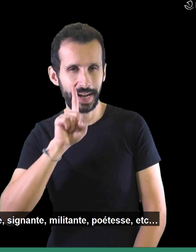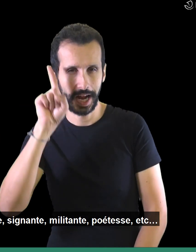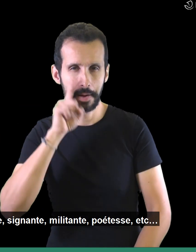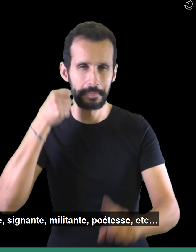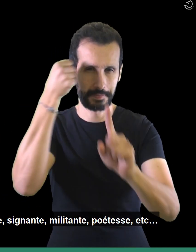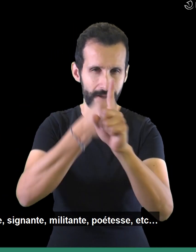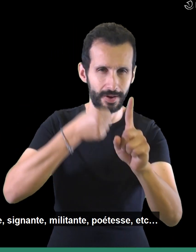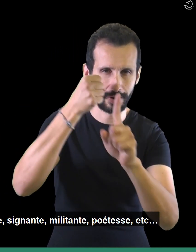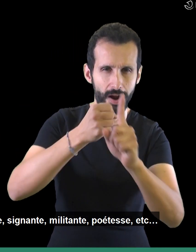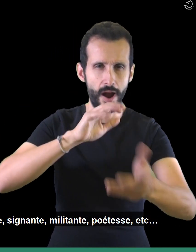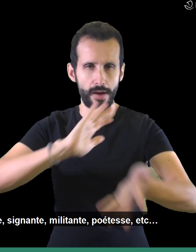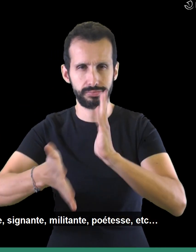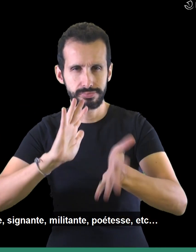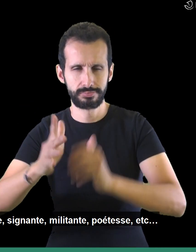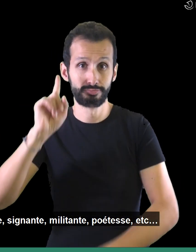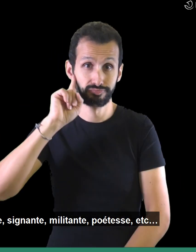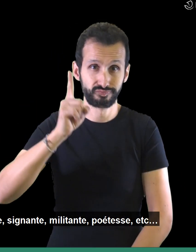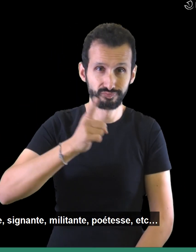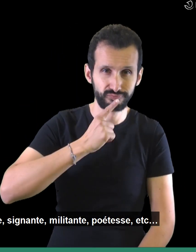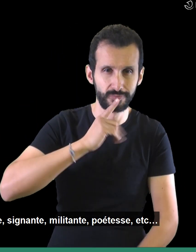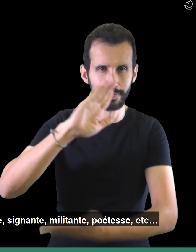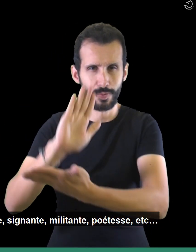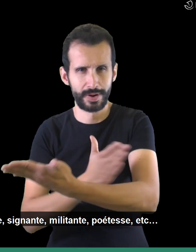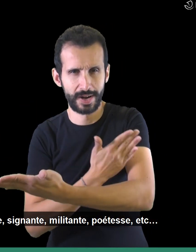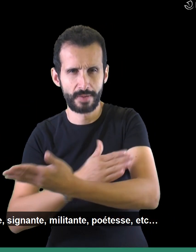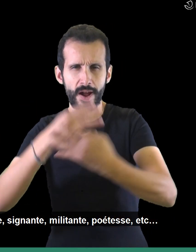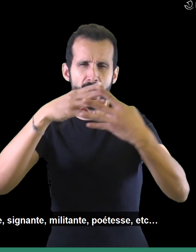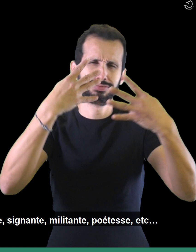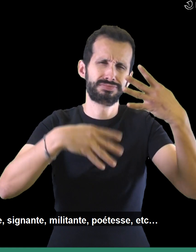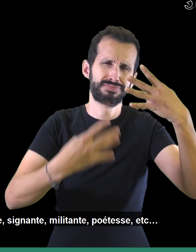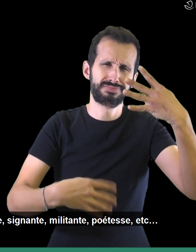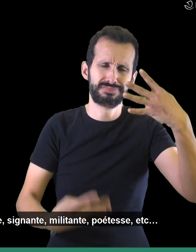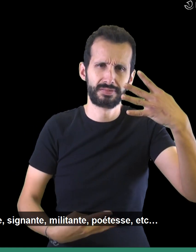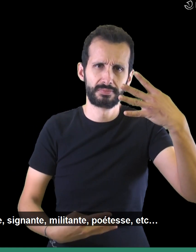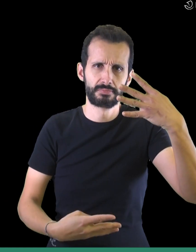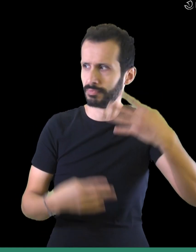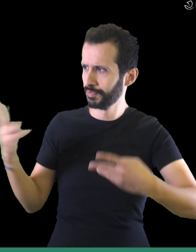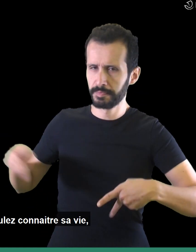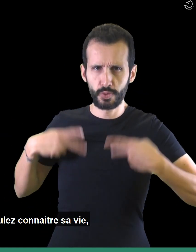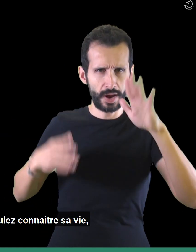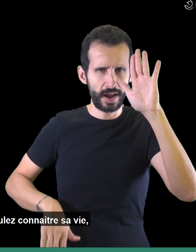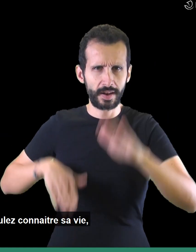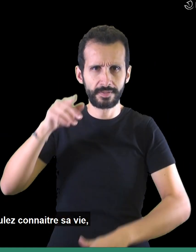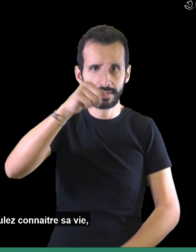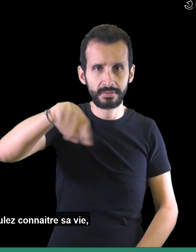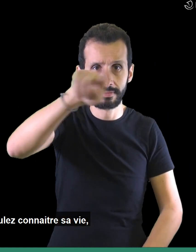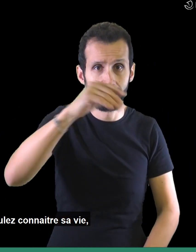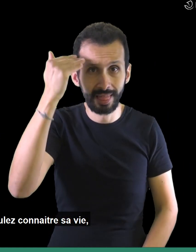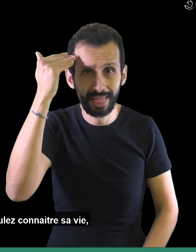Cette femme était sourde, signante, militante, poétesse, etc. Vous voulez connaître sa